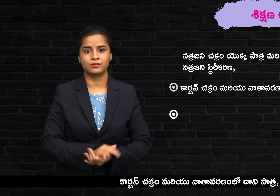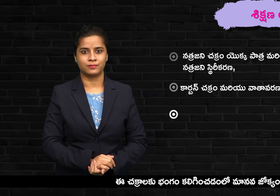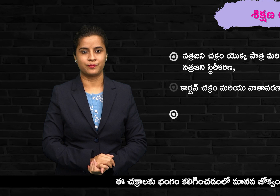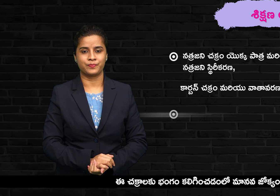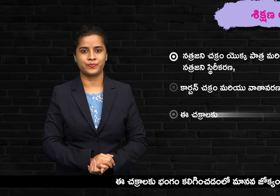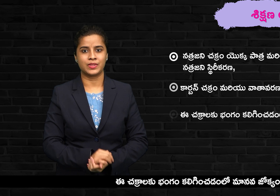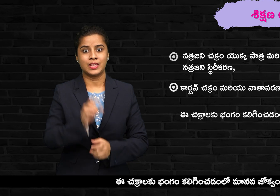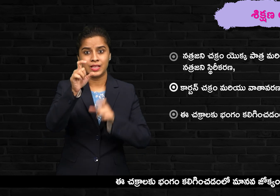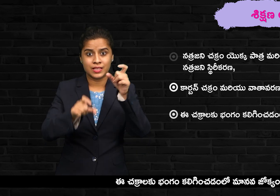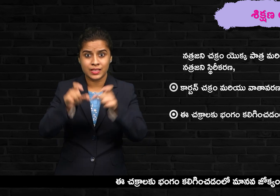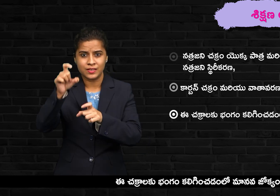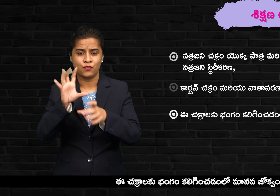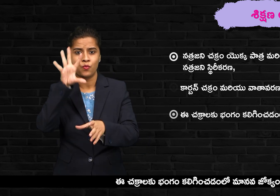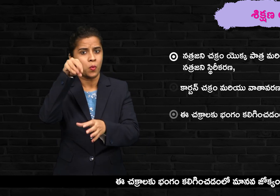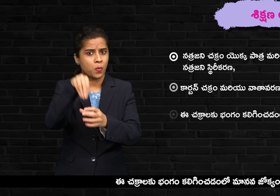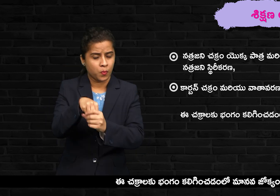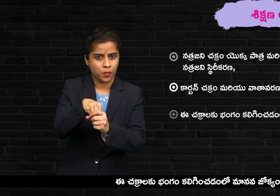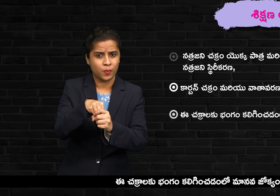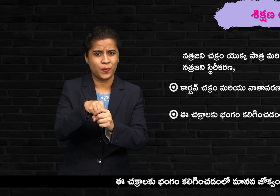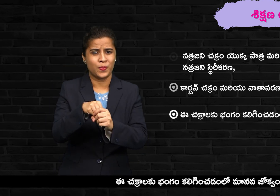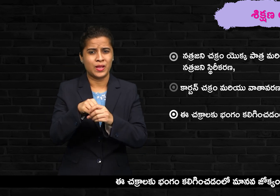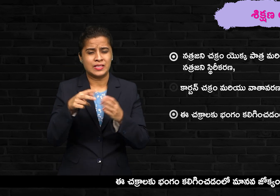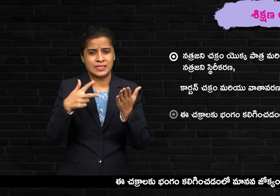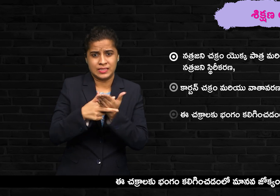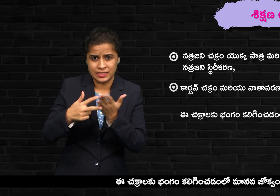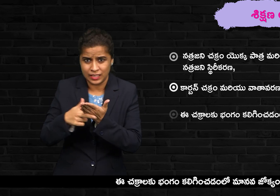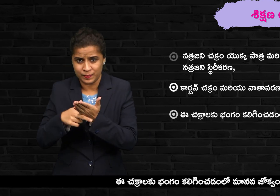ఈ చక్రాలకు భంగం కలిగించడంలో మానవ జోక్యం.